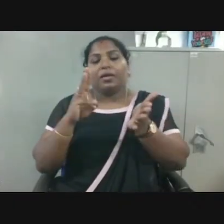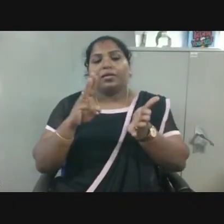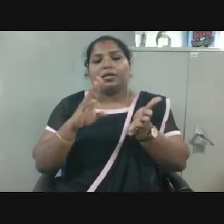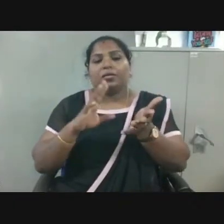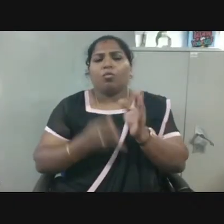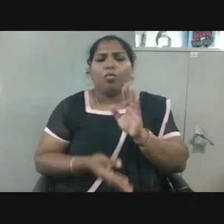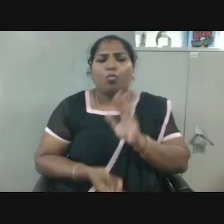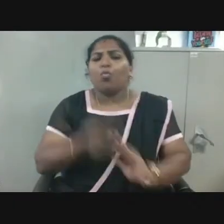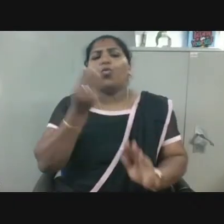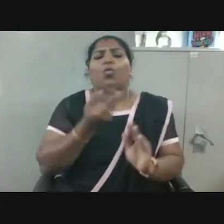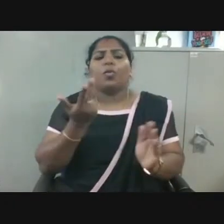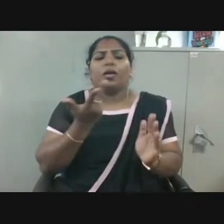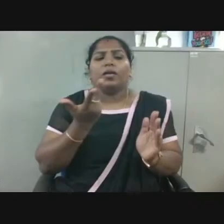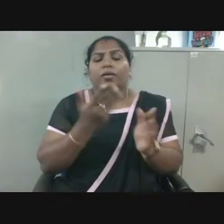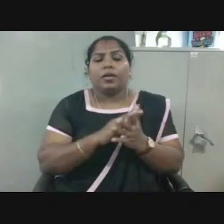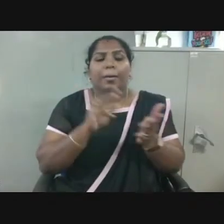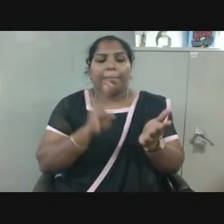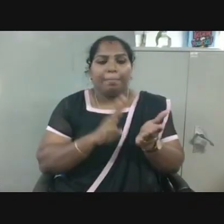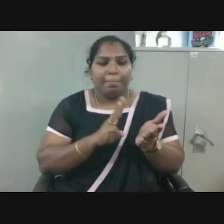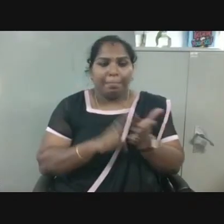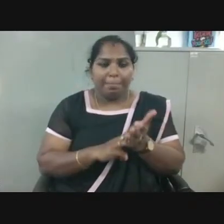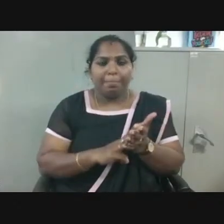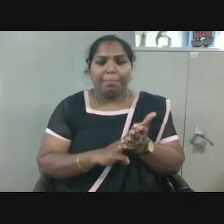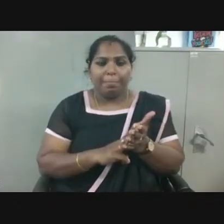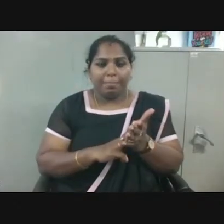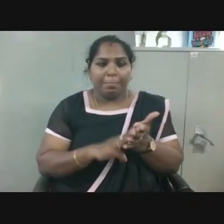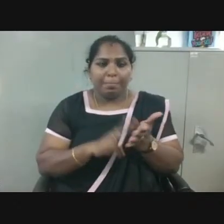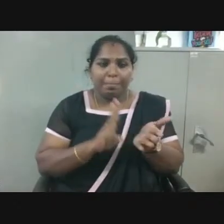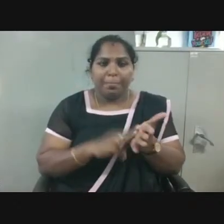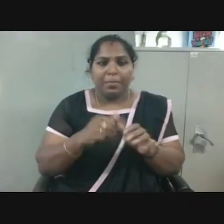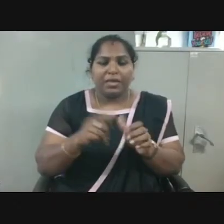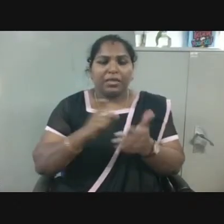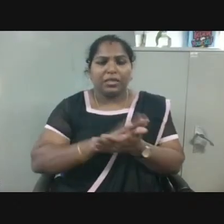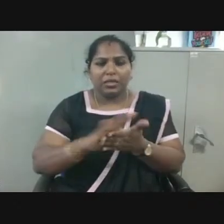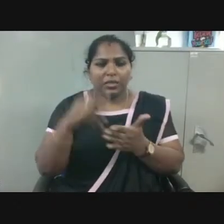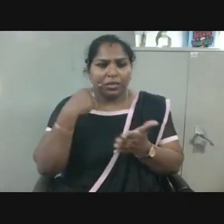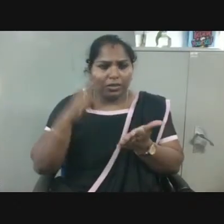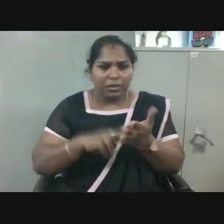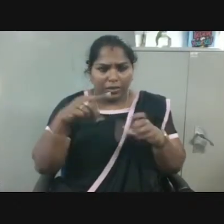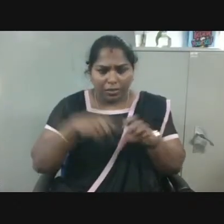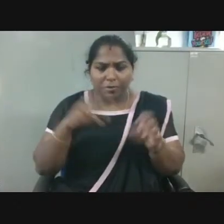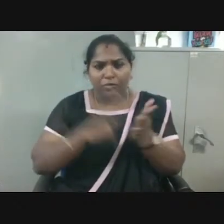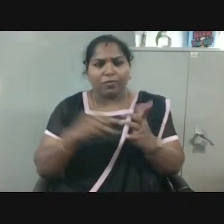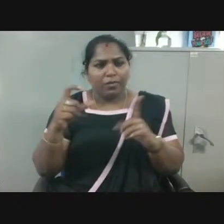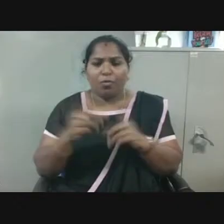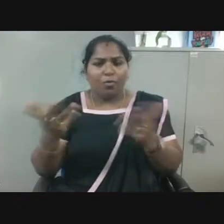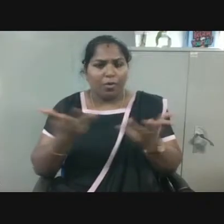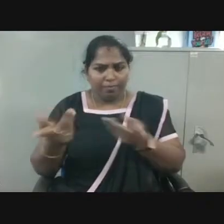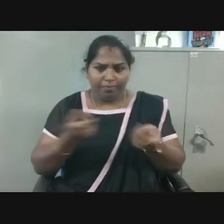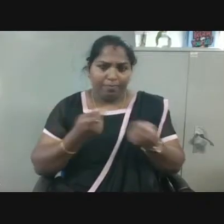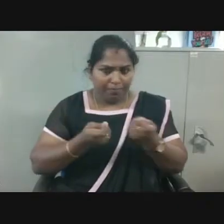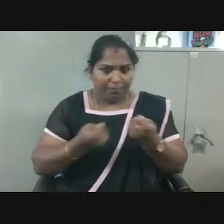ഏറ്റവും കൂടുതലായിട്ട് കാണുന്നത്. ആ ഡുഷീൻ മസ്കുലർ ഡിസ്ട്രോഫിയാണ് നമ്മൾ ഇന്ന് കൂടുതലും കോൺസെൻട്രേറ്റ് ചെയ്യുന്നത്. ഈ ഡുഷീൻ മസ്കുലർ ഡിസ്ട്രോഫി